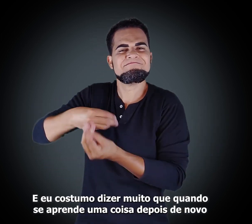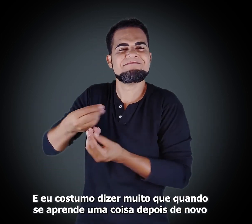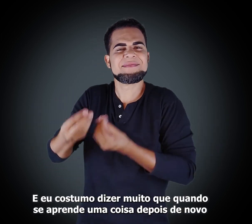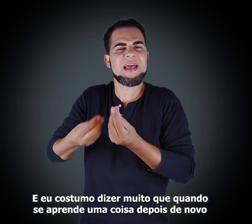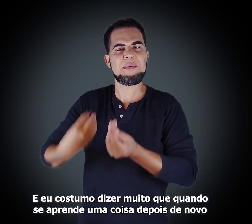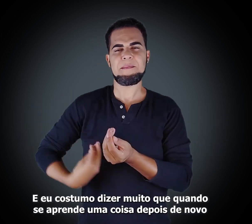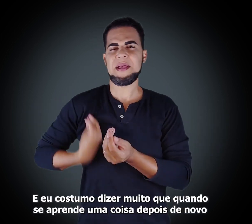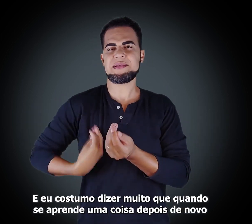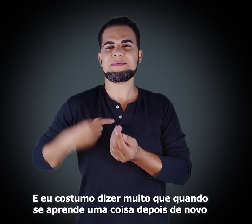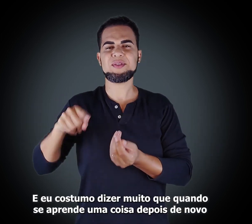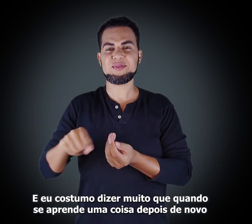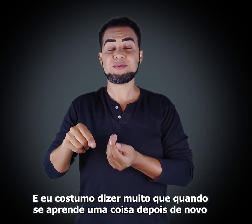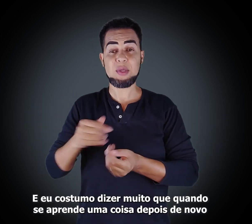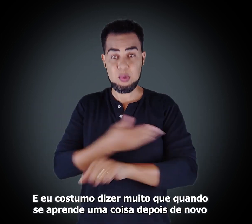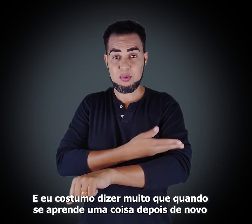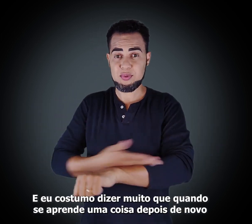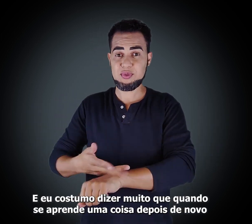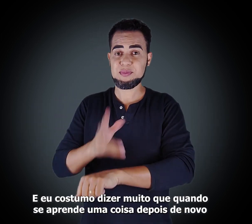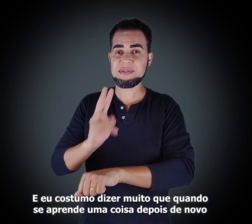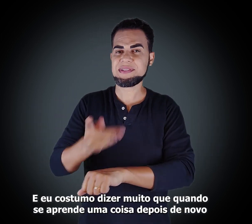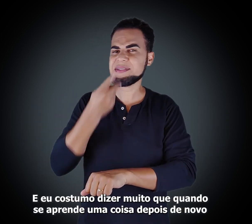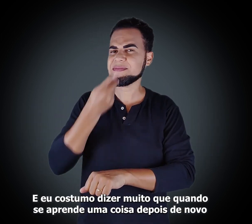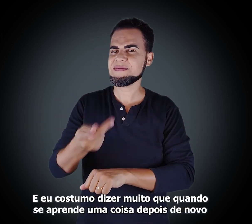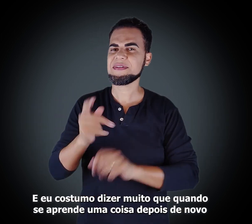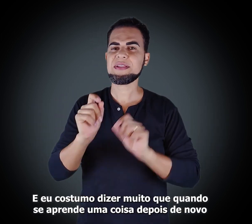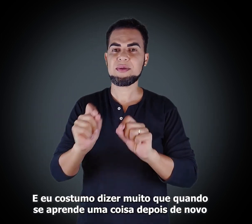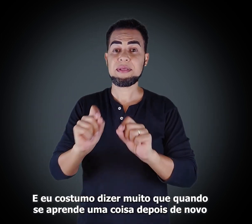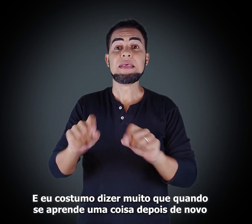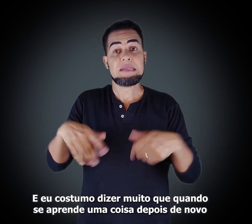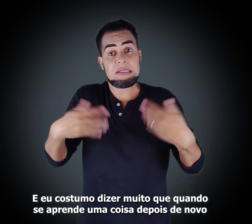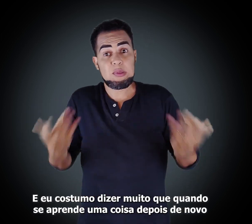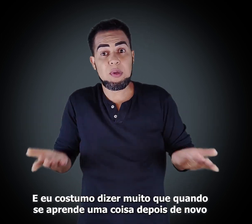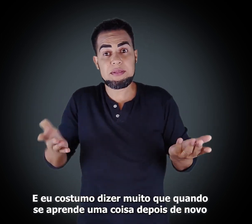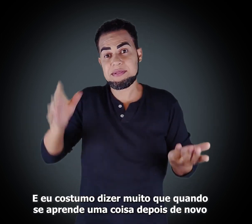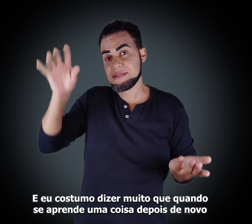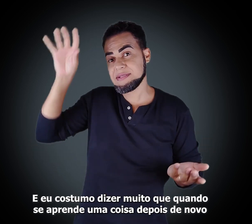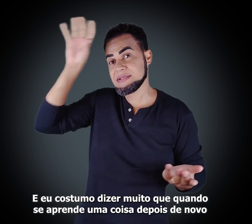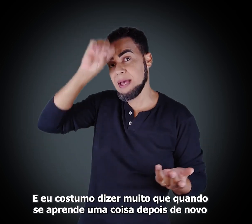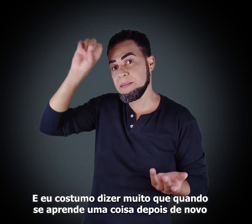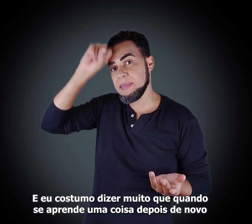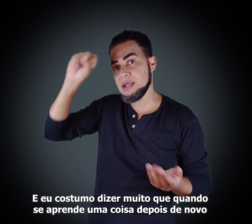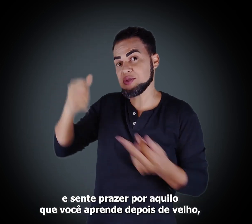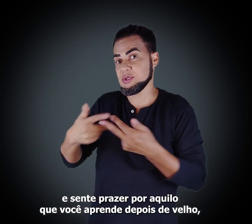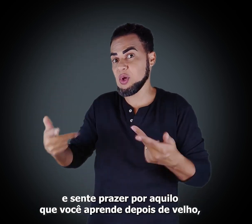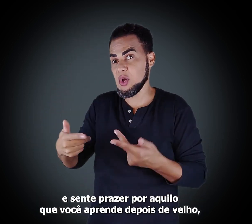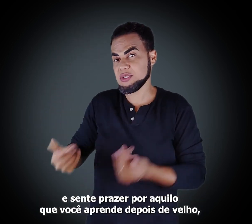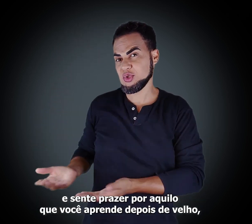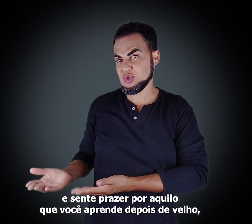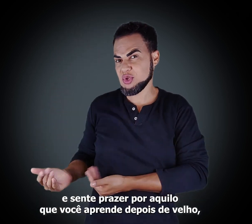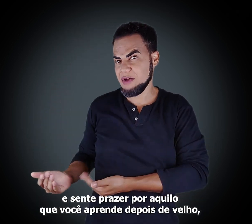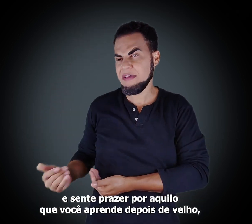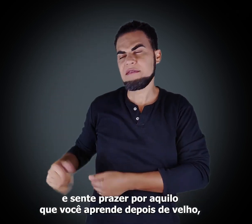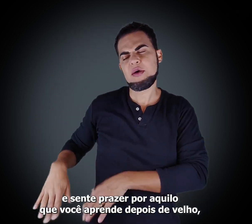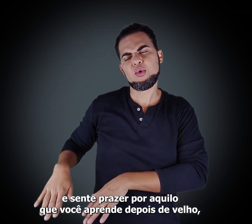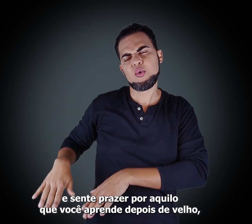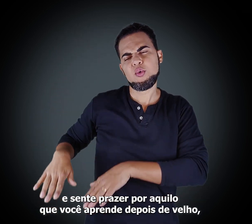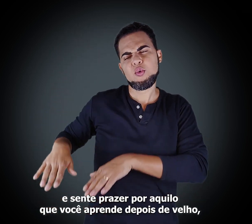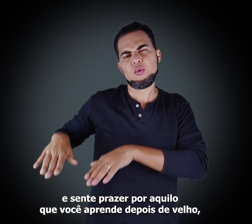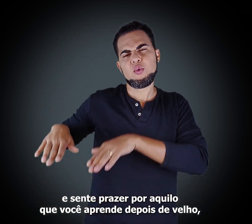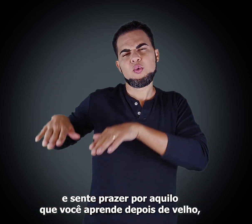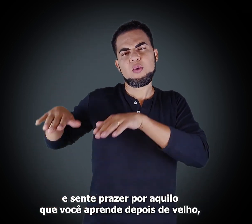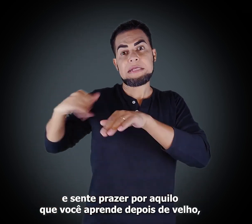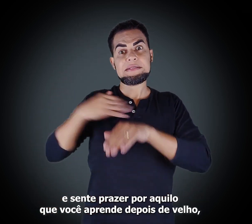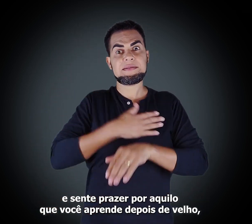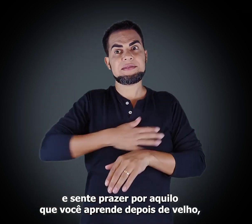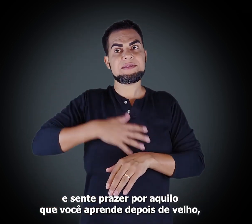nisso. E eu costumo dizer muito que quando você aprende uma coisa depois de novo e sente prazer por aquilo que